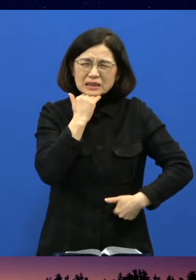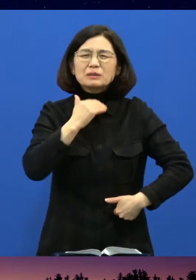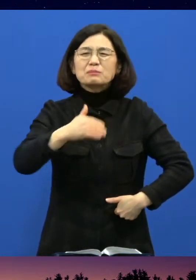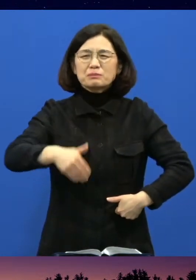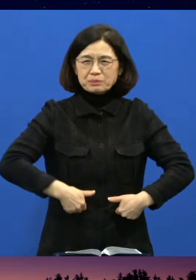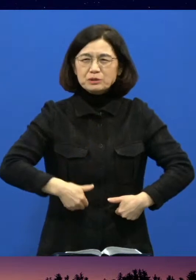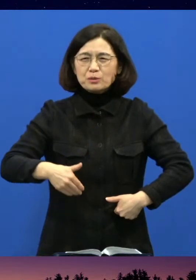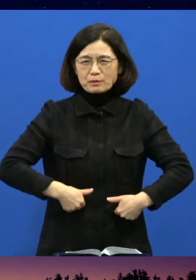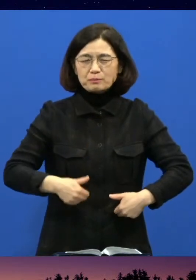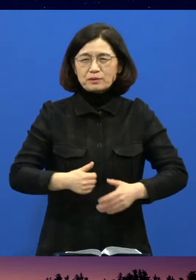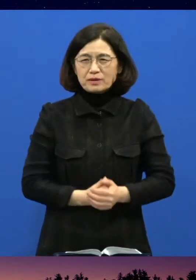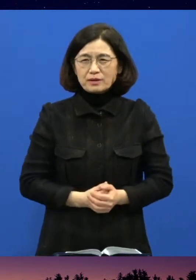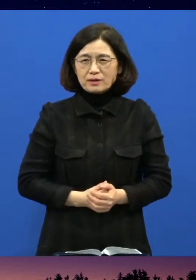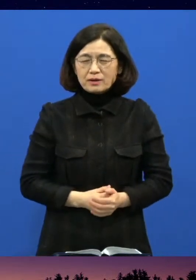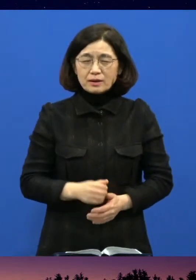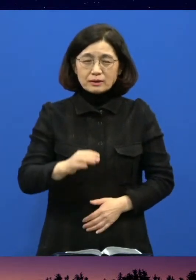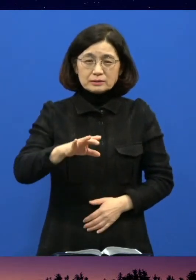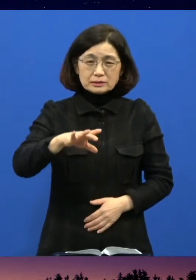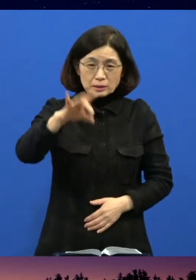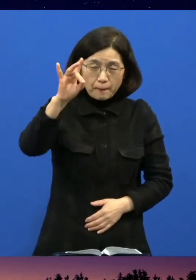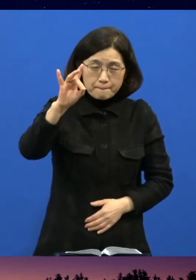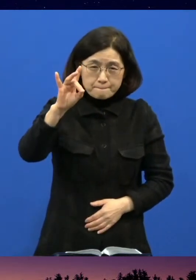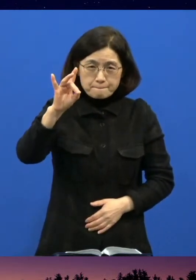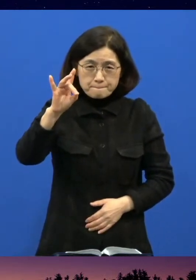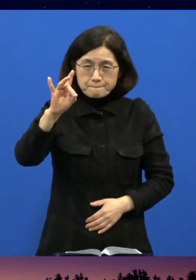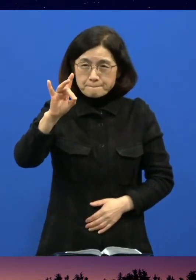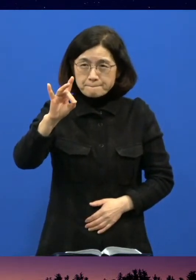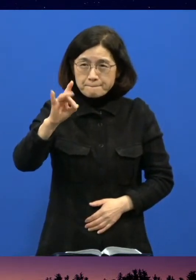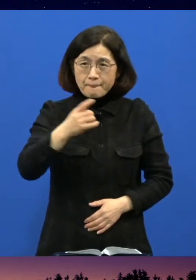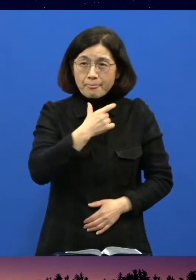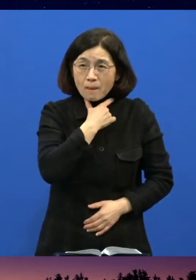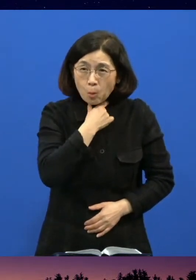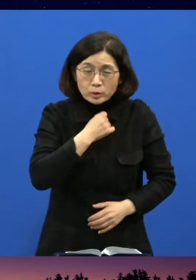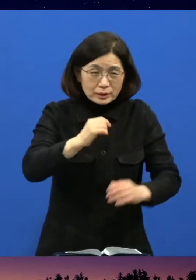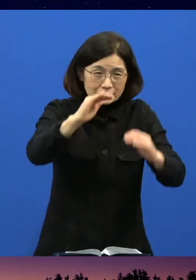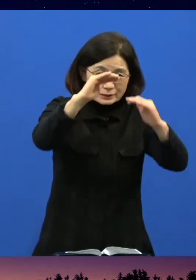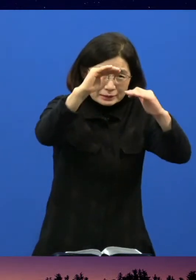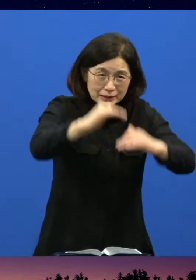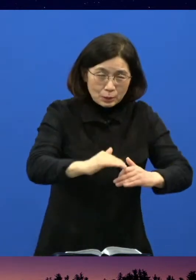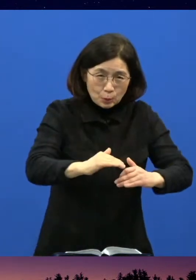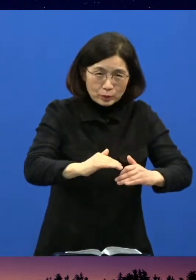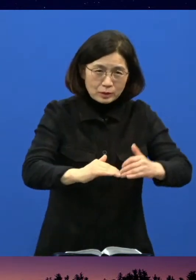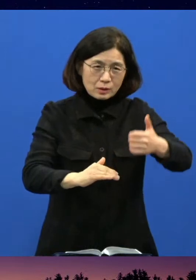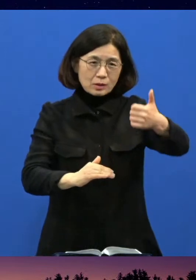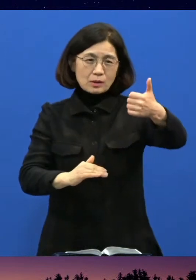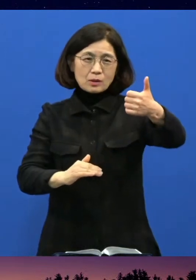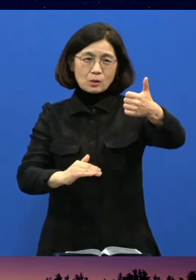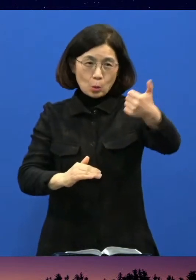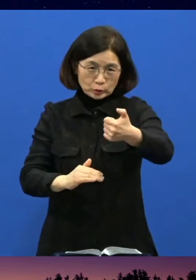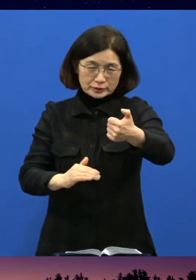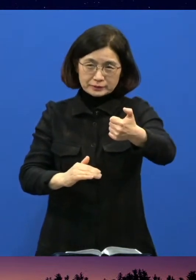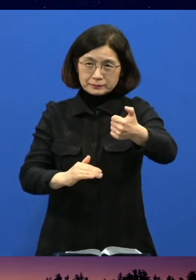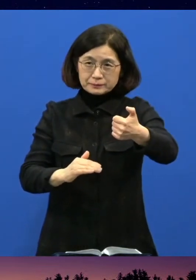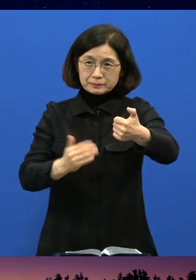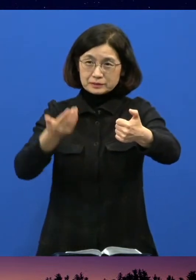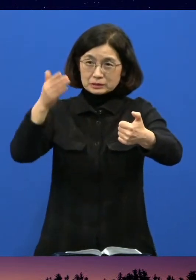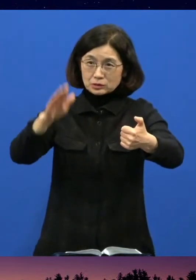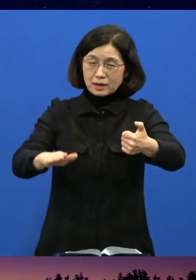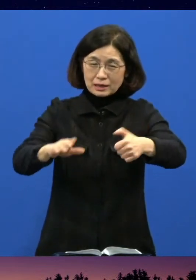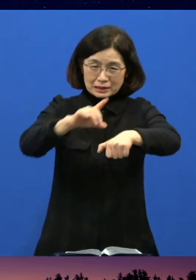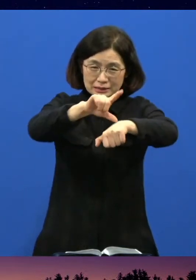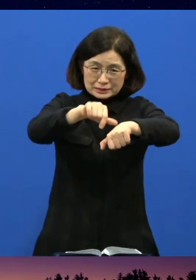그래서 처음에 구한 것이 내가 5 정도라면 나중에 응답은 50, 100, 150은 넘어가요.